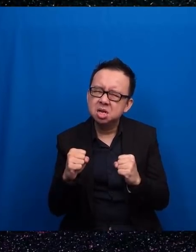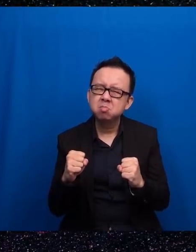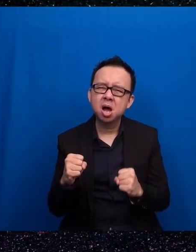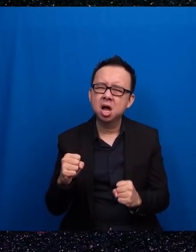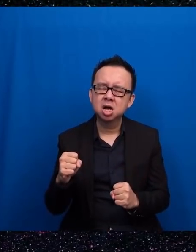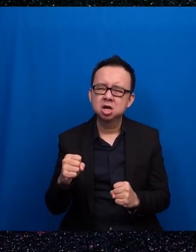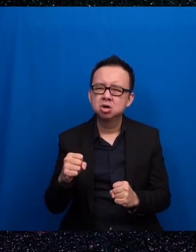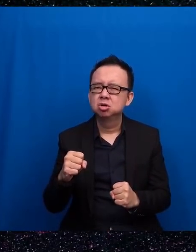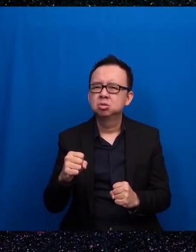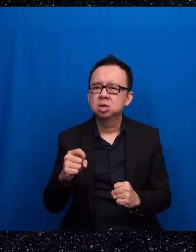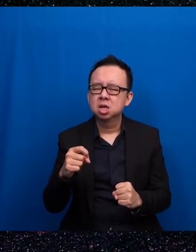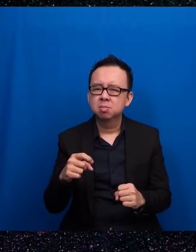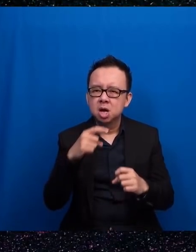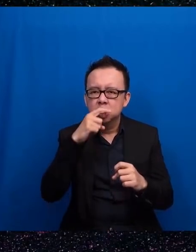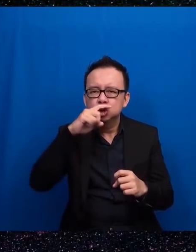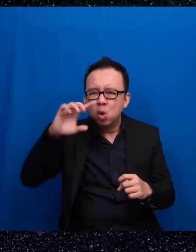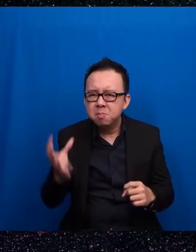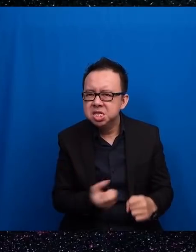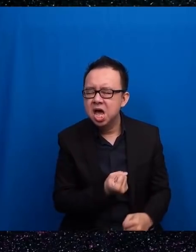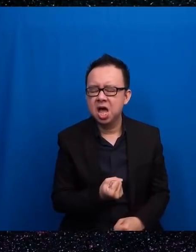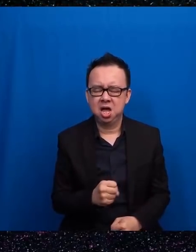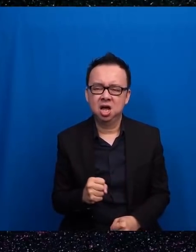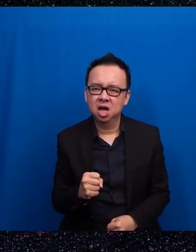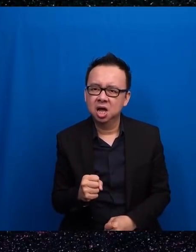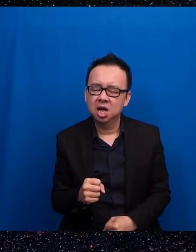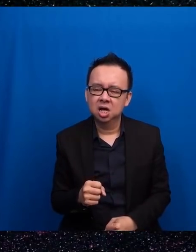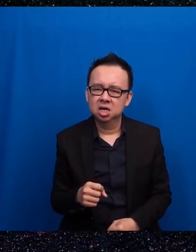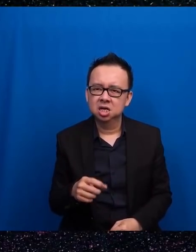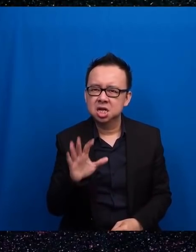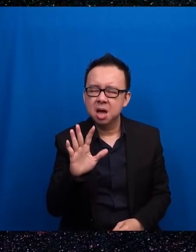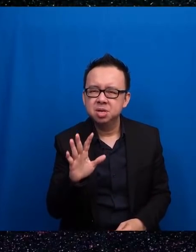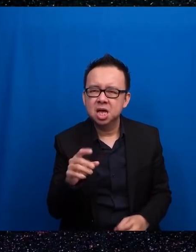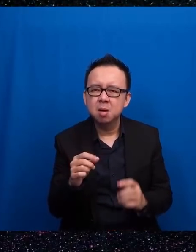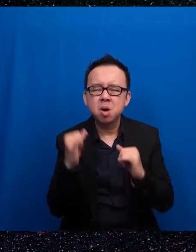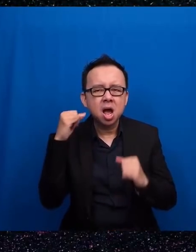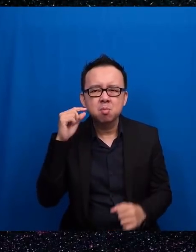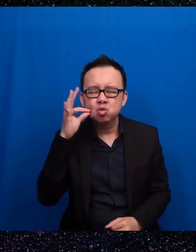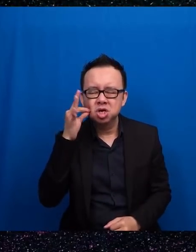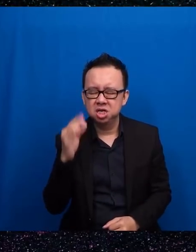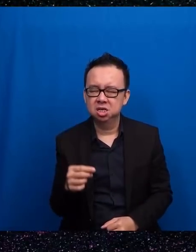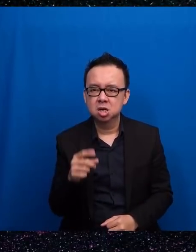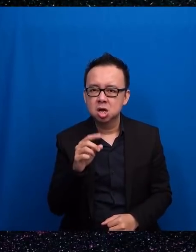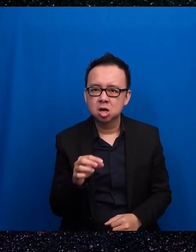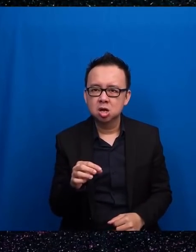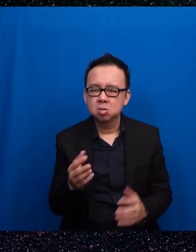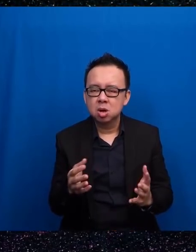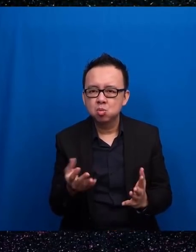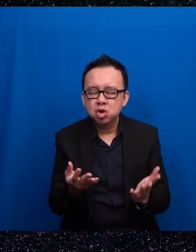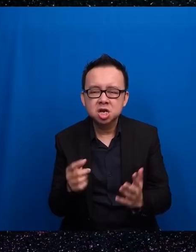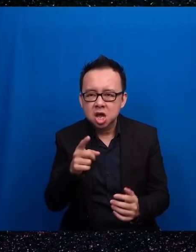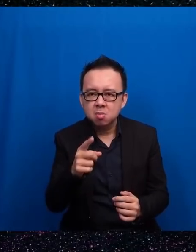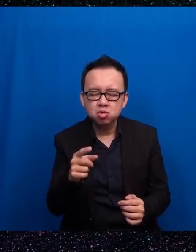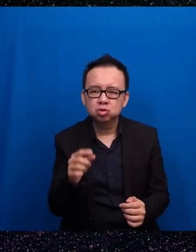pernah khianati. Dan Anda berdua, ada sekarang mendengarkan ini di dalam nama Yesus Kristus. Ampuni, dengar